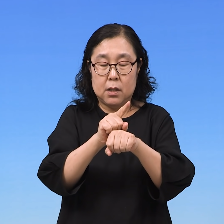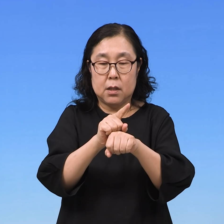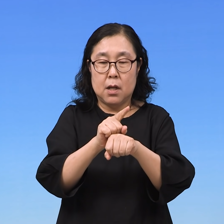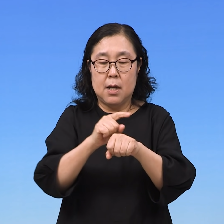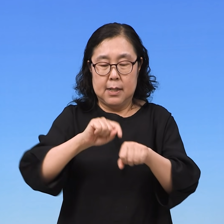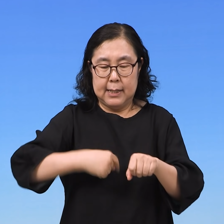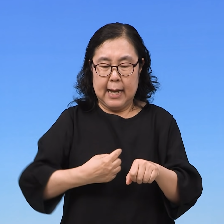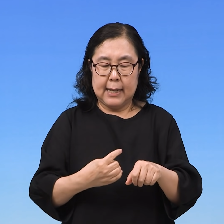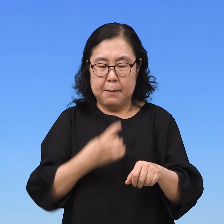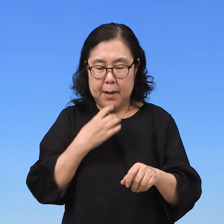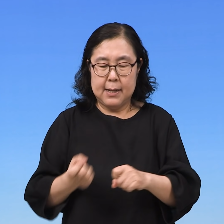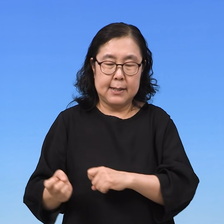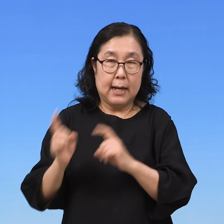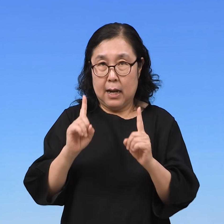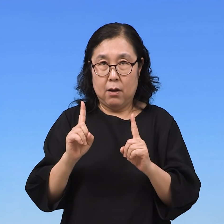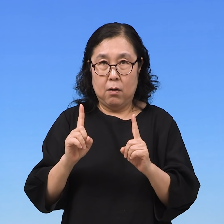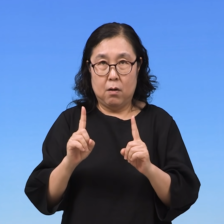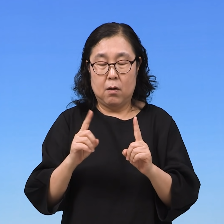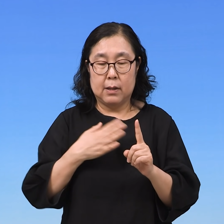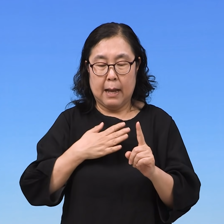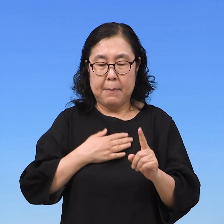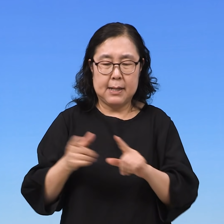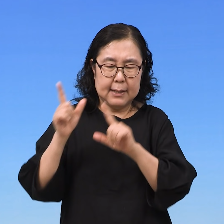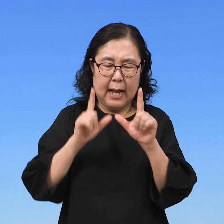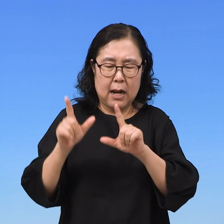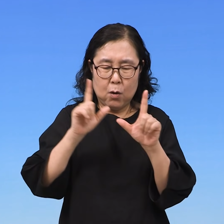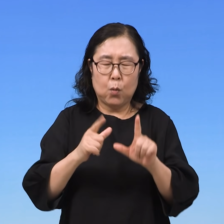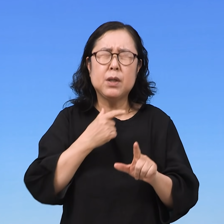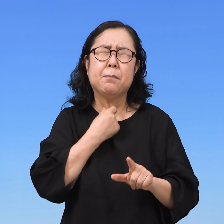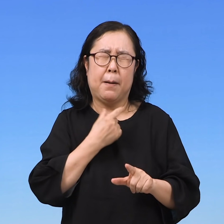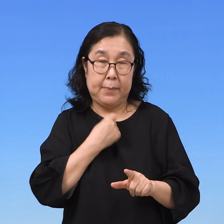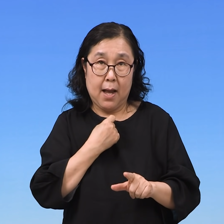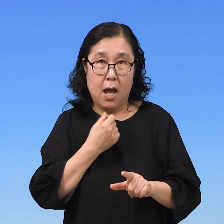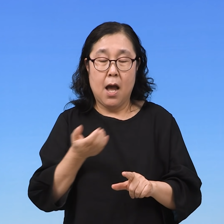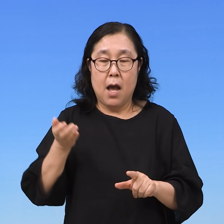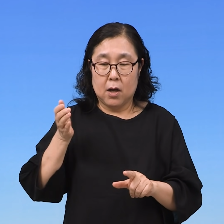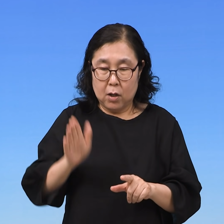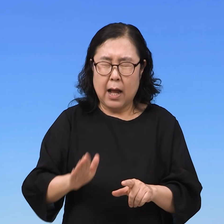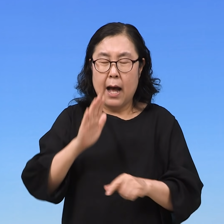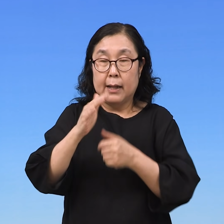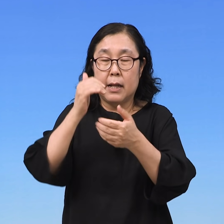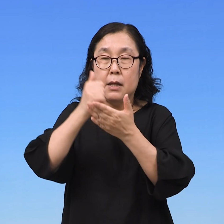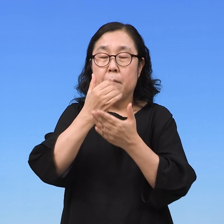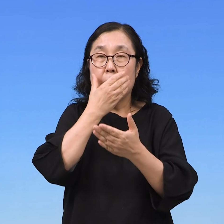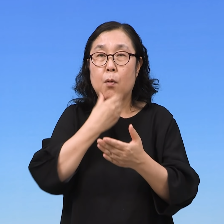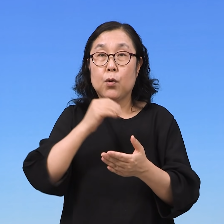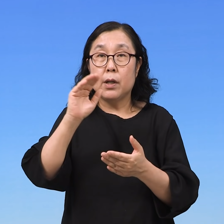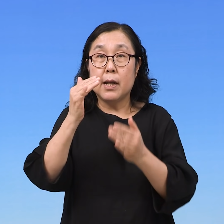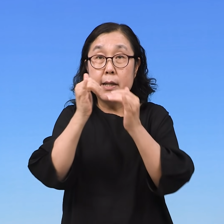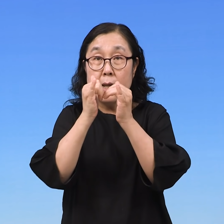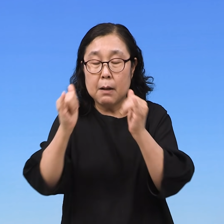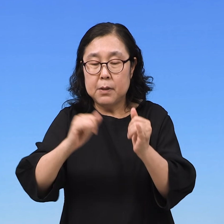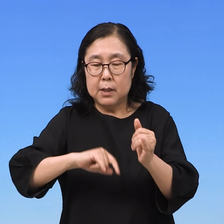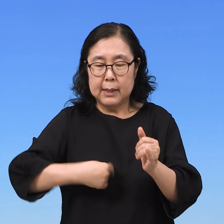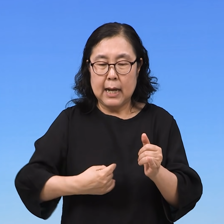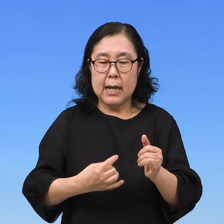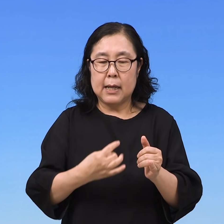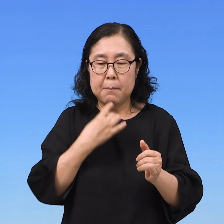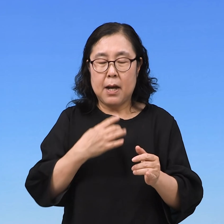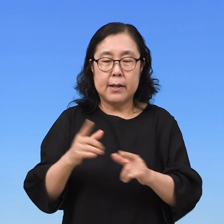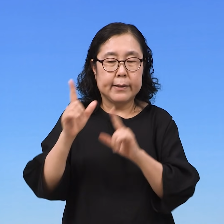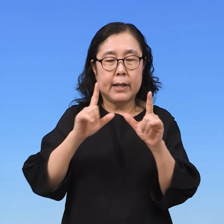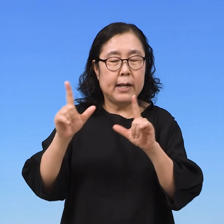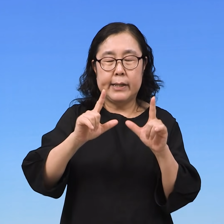죄성은 자기만 사는 놈이에요. 칡넝쿨같이. 그런데 하나님의 복이 된 사람은 자기만